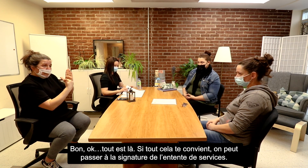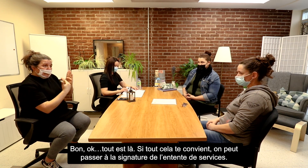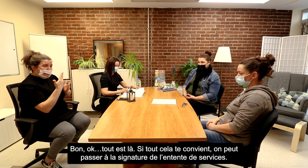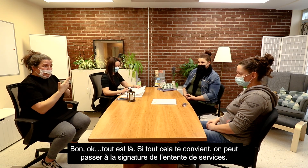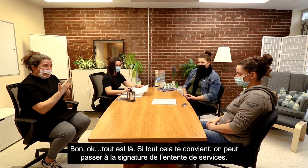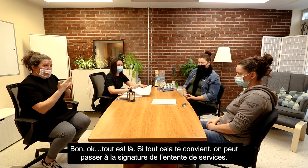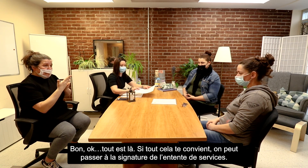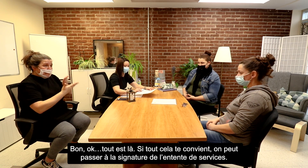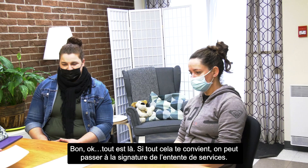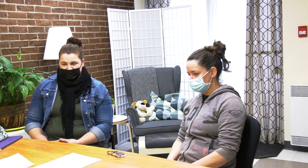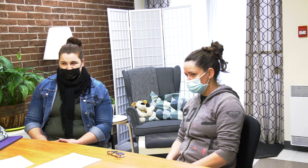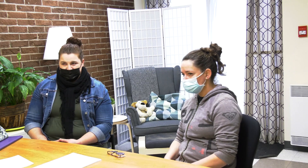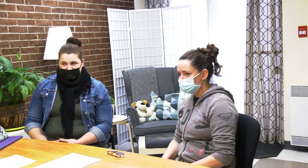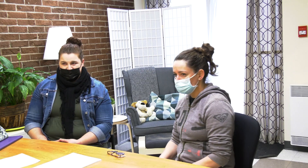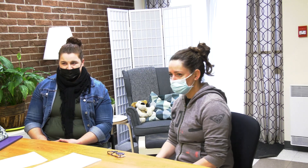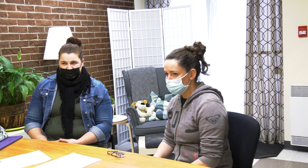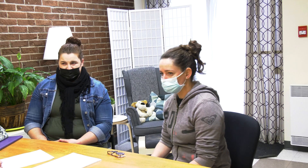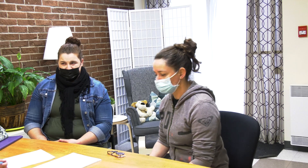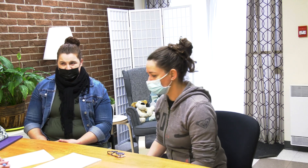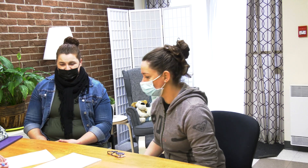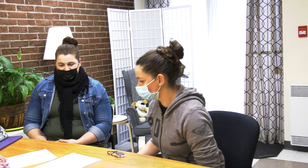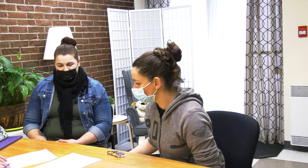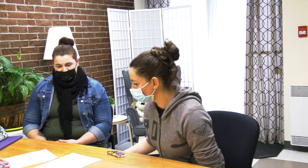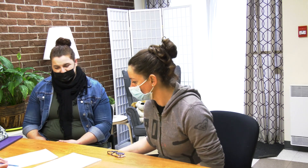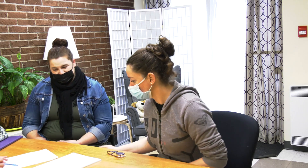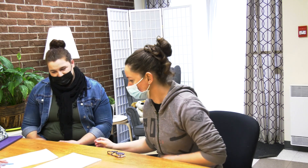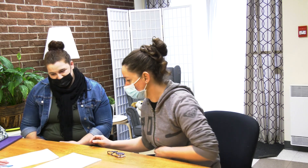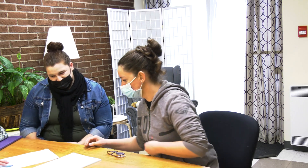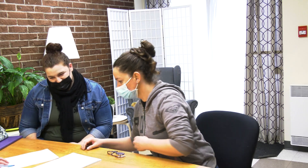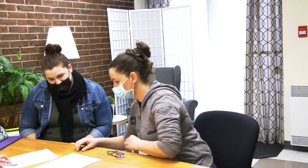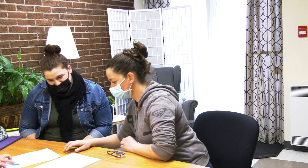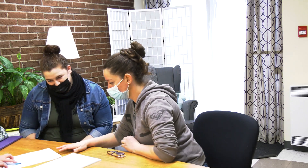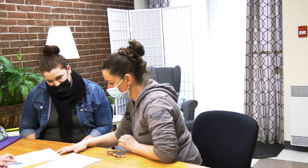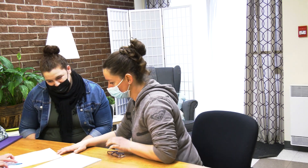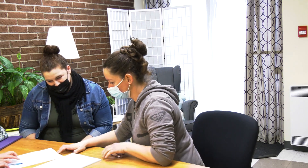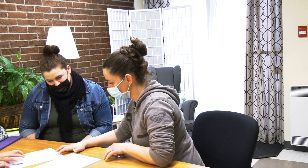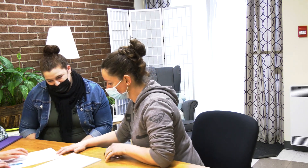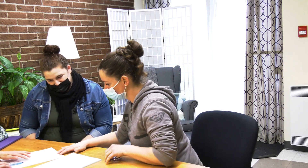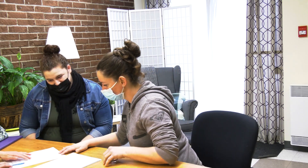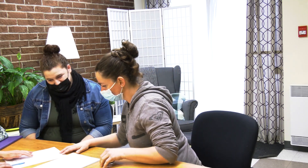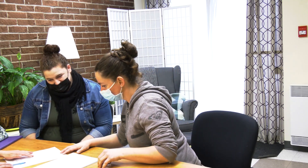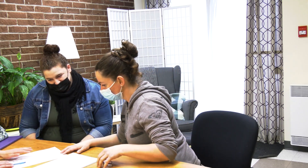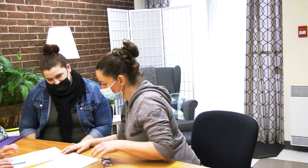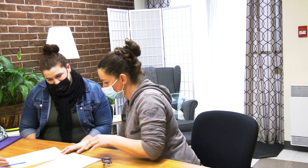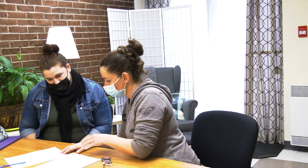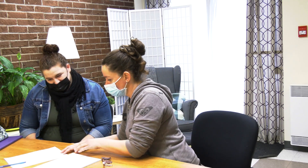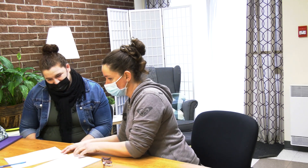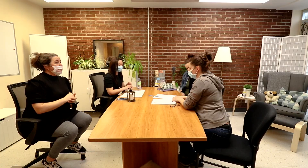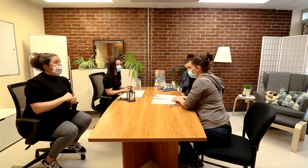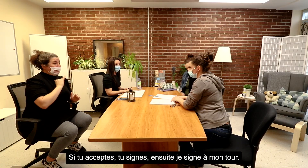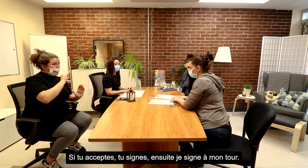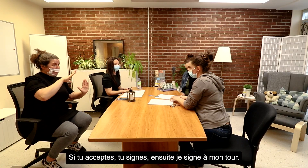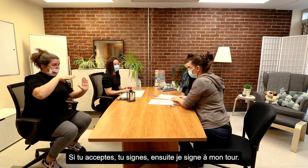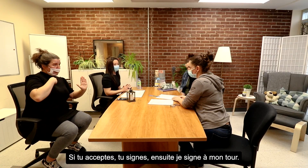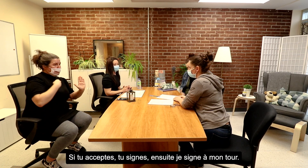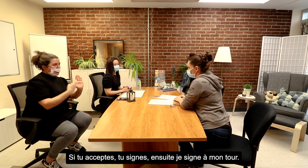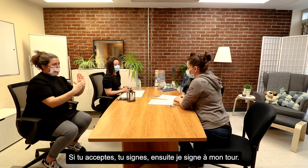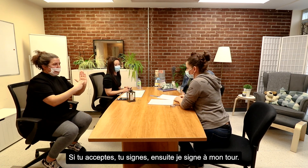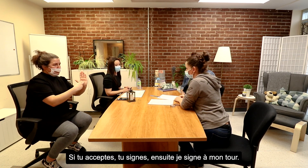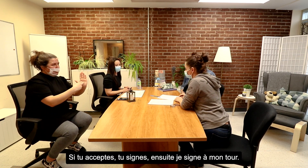Parfait. Fait que je vais t'inviter à lire la partie du haut. Si tu es d'accord avec ça, tu peux signer. Puis moi, je vais signer la partie du bas qui nous engage